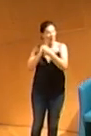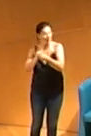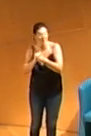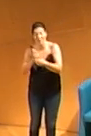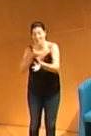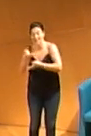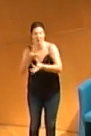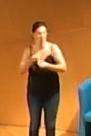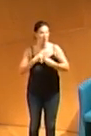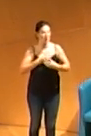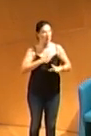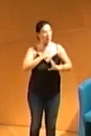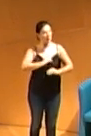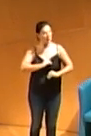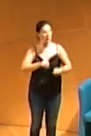dire... Et puis,